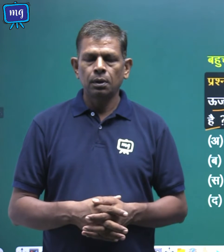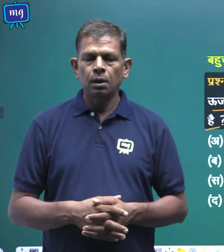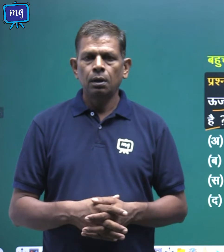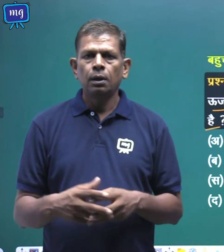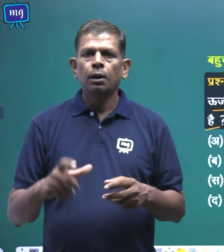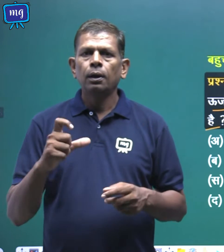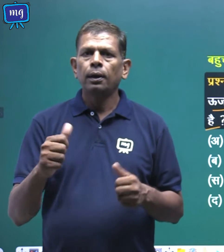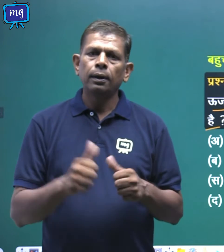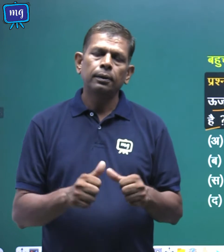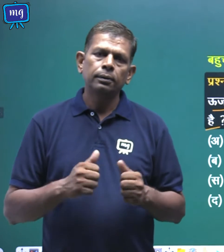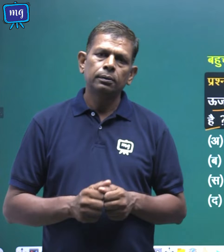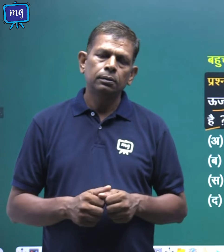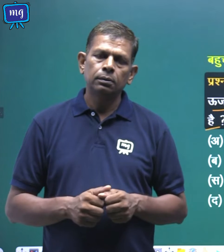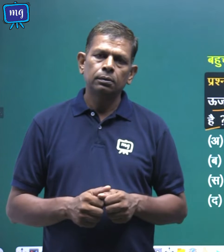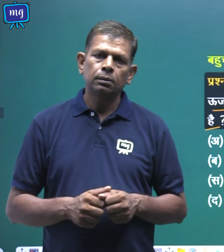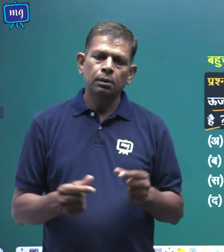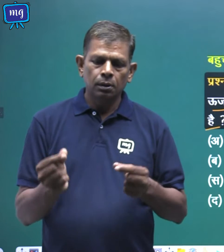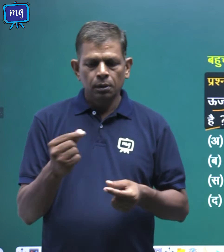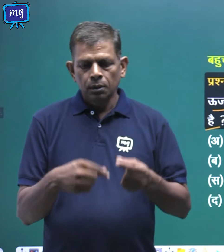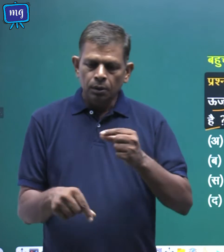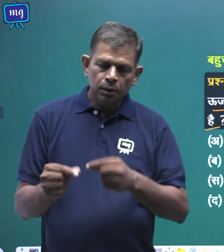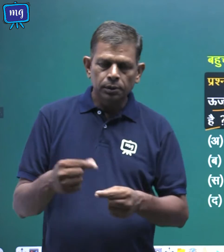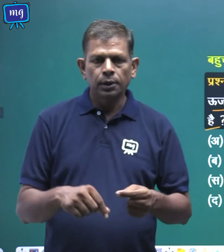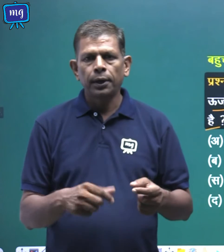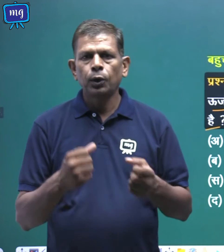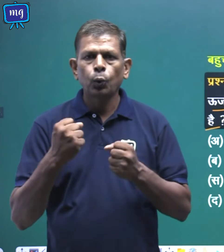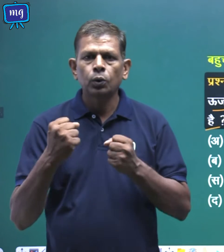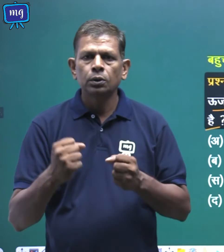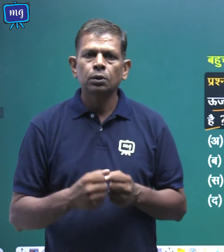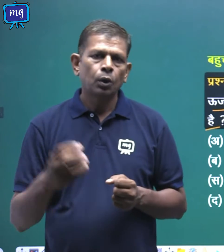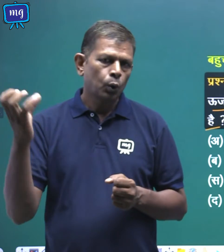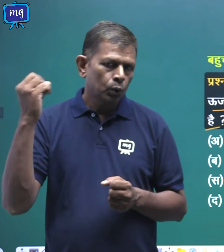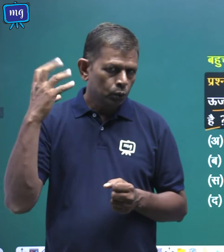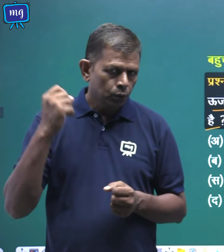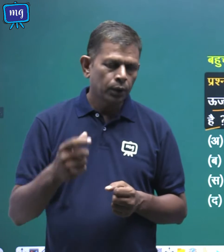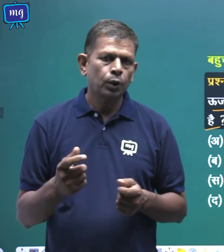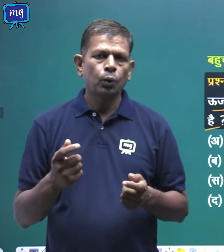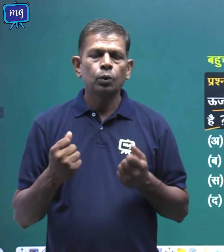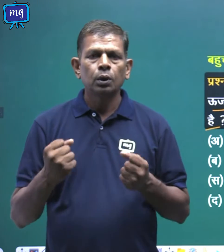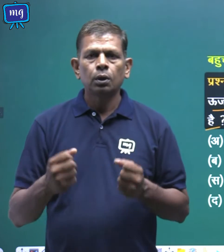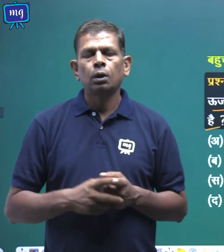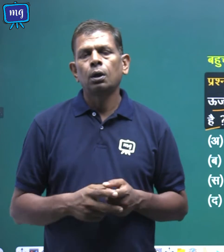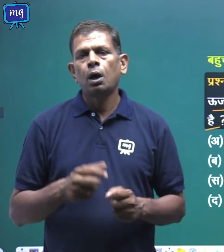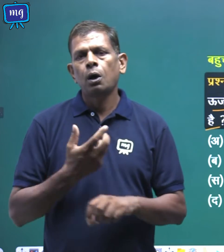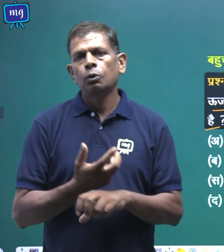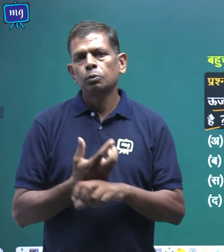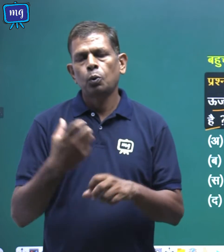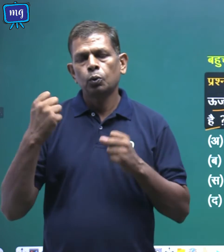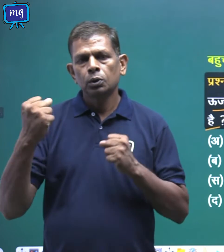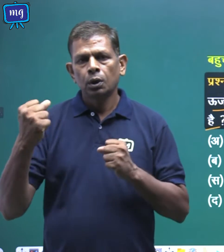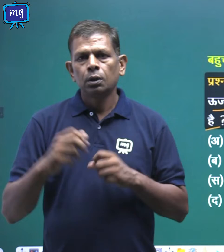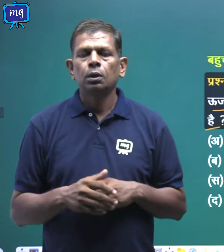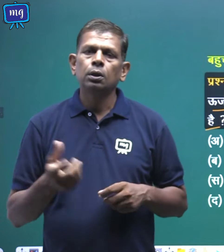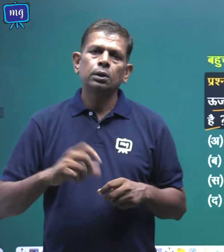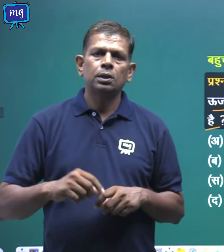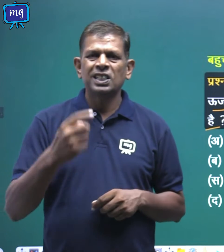विकल्प अ, रासायनिक ऊर्जा, ध्वनि ऊर्जा, ऊष्मा ऊर्जा